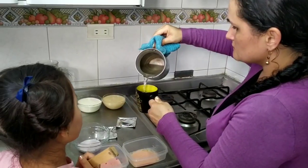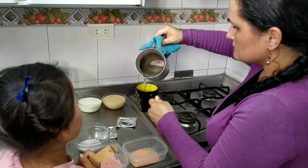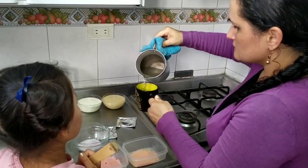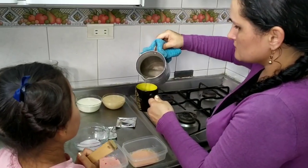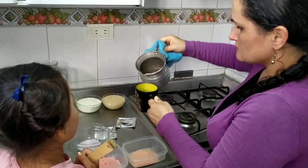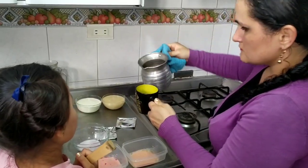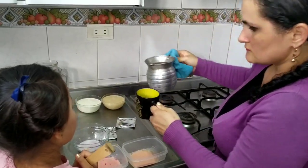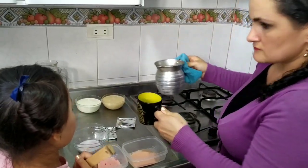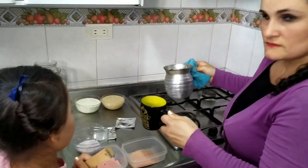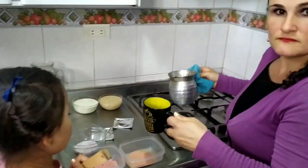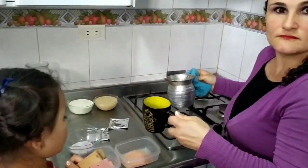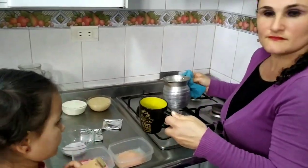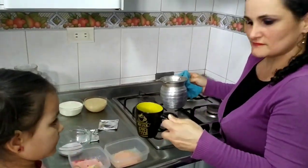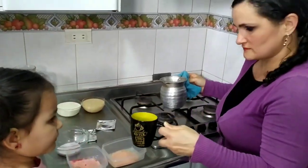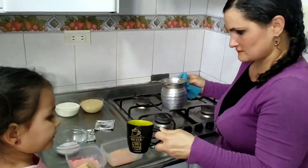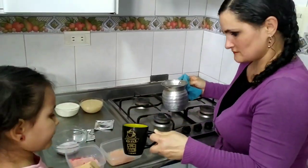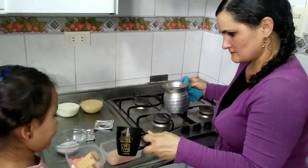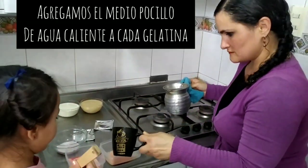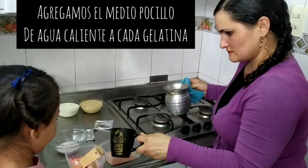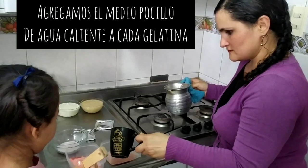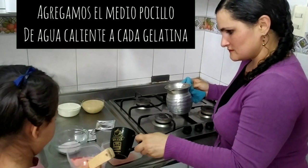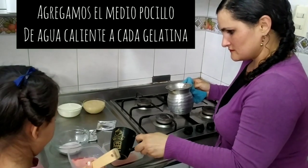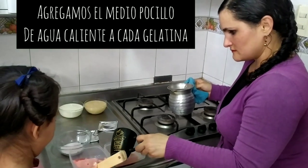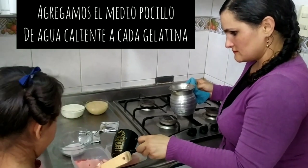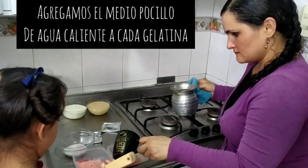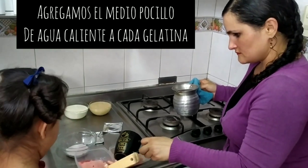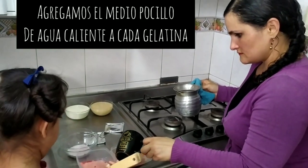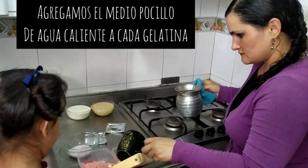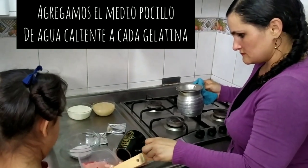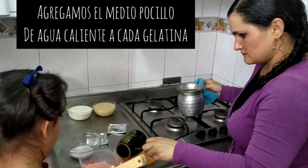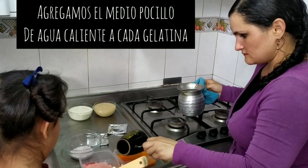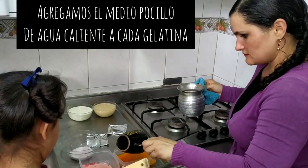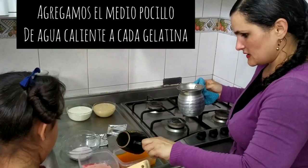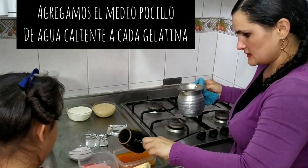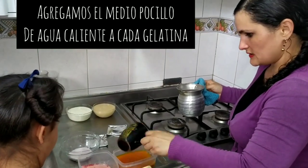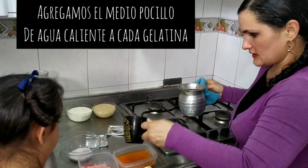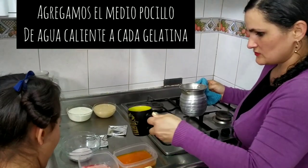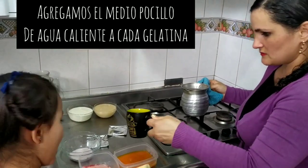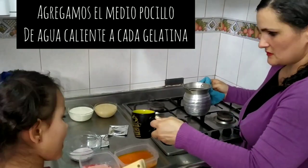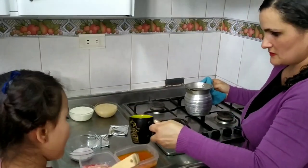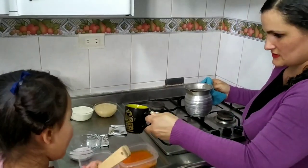Bueno, vamos a agregar el medio pocillo de agua a cada gelatina.